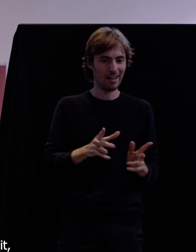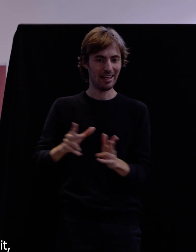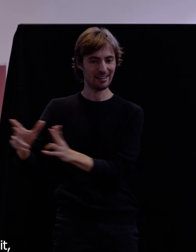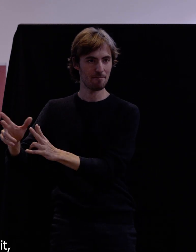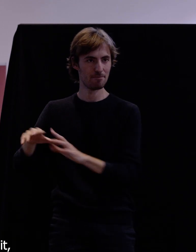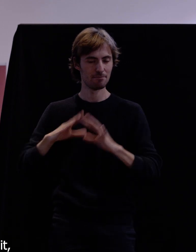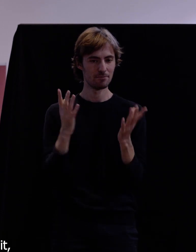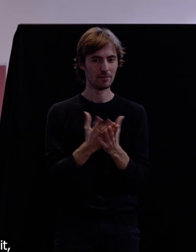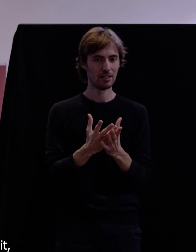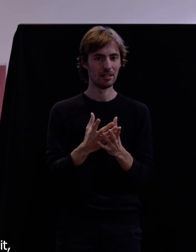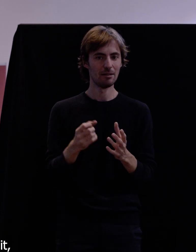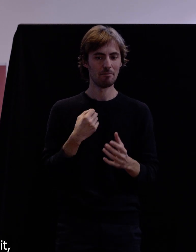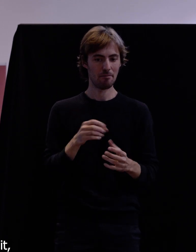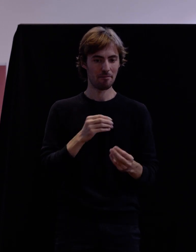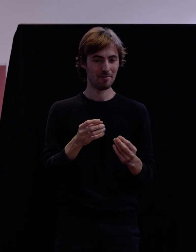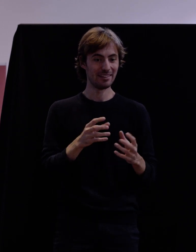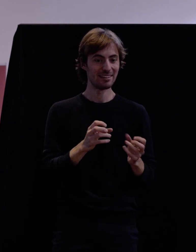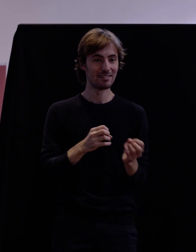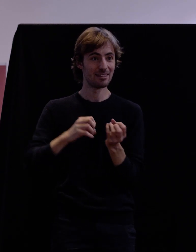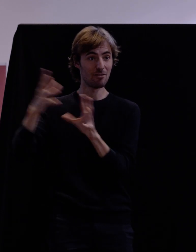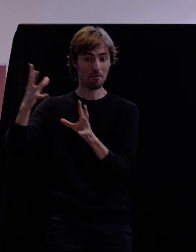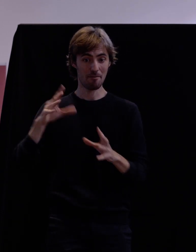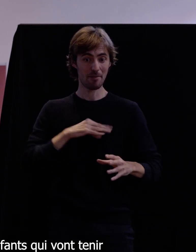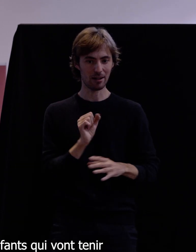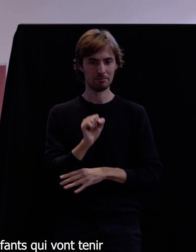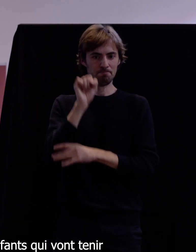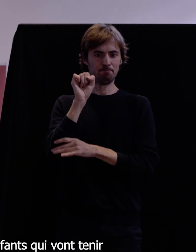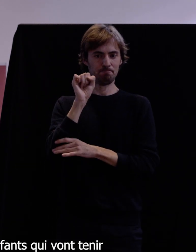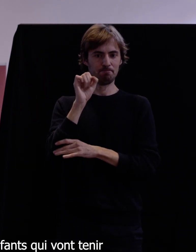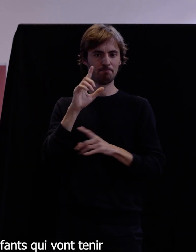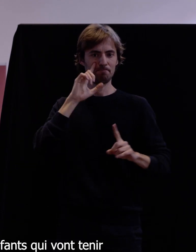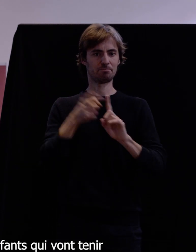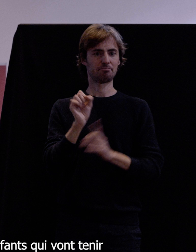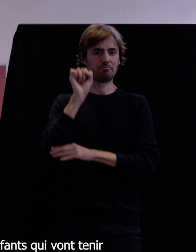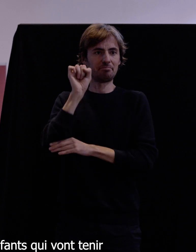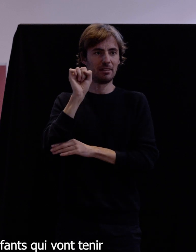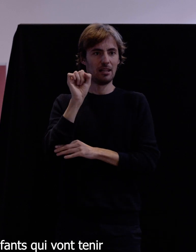en fait, comme ce référentiel de verticalité, il ne fonctionne pas bien, et c'est des enfants qui vont